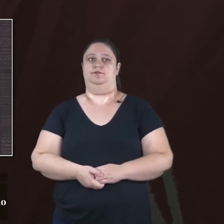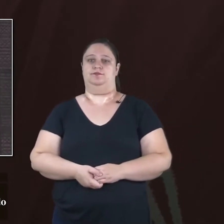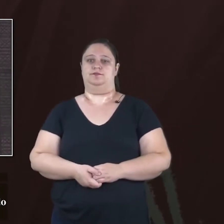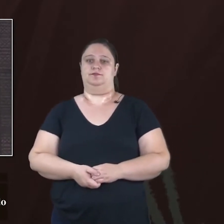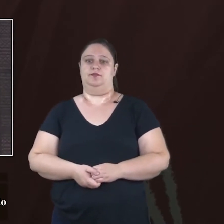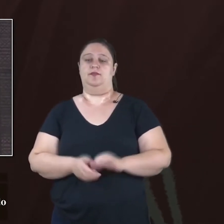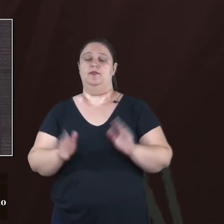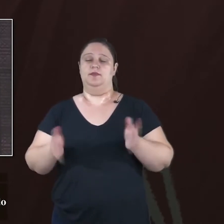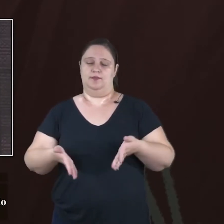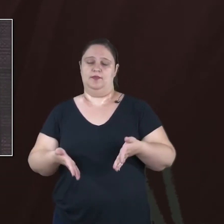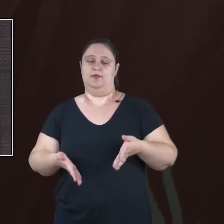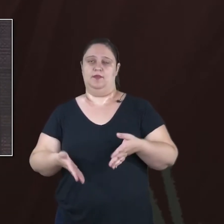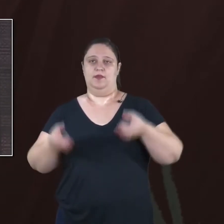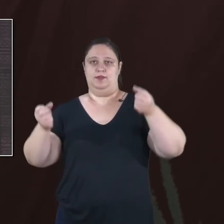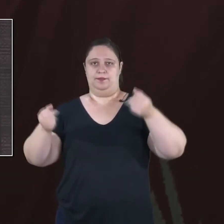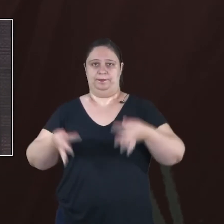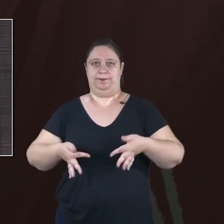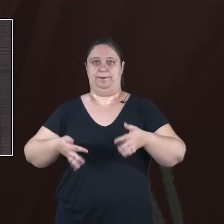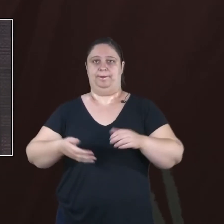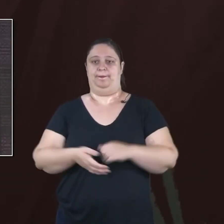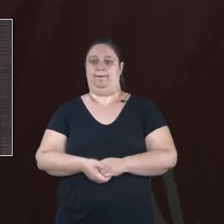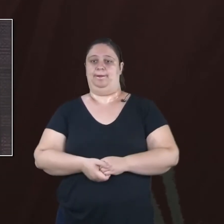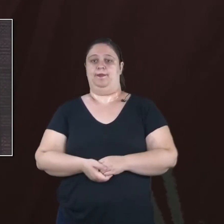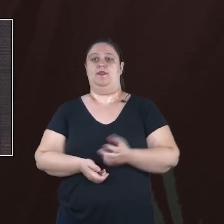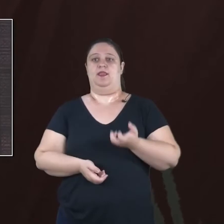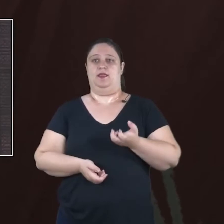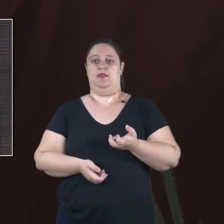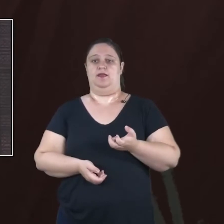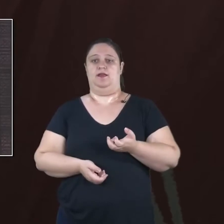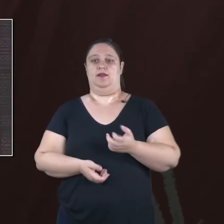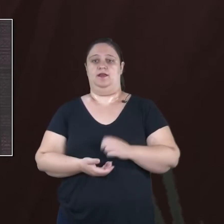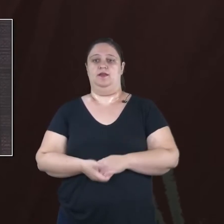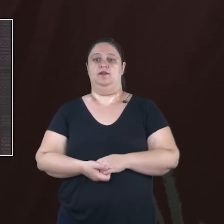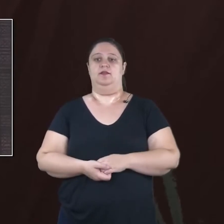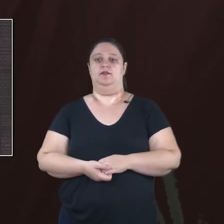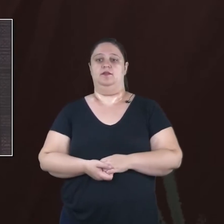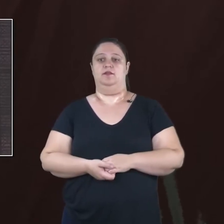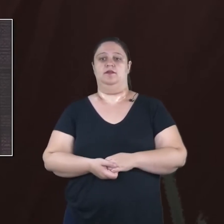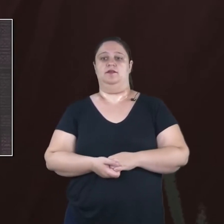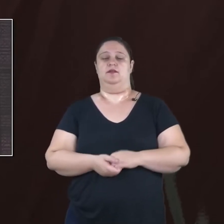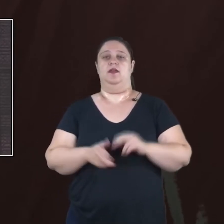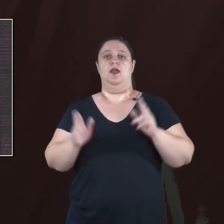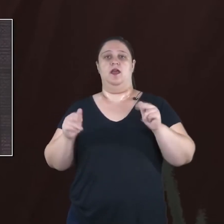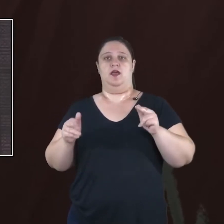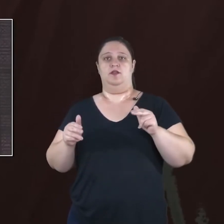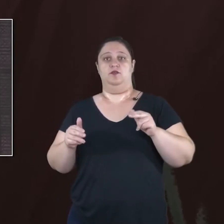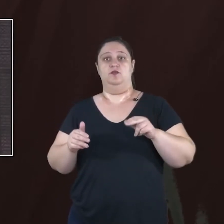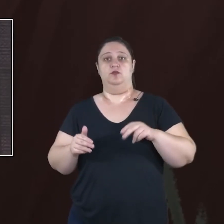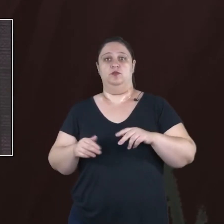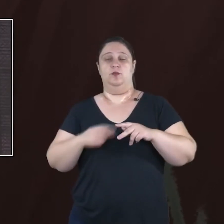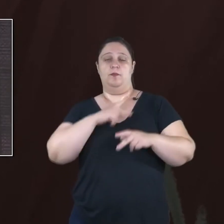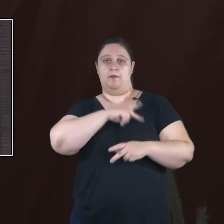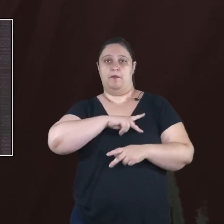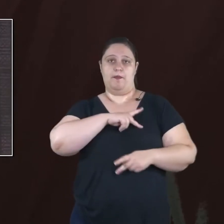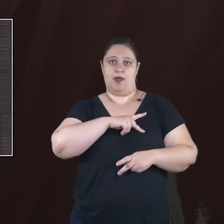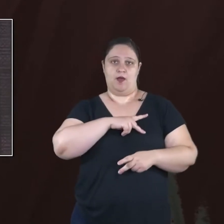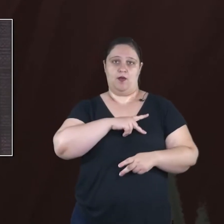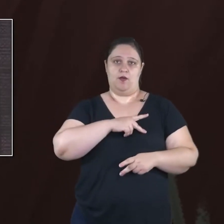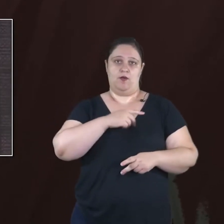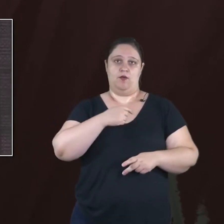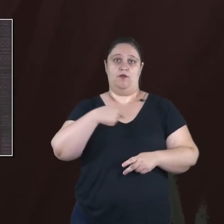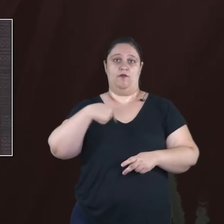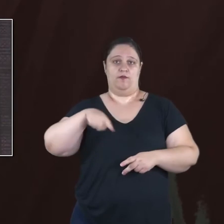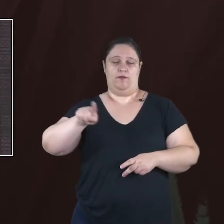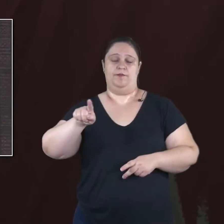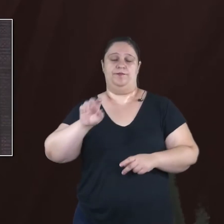Eu já falei. Eu queria falar um pouco sobre a partida de Paulo. Pode não? Vamos falar um pouco da partida